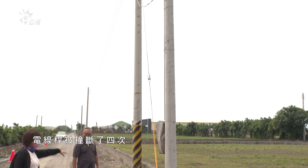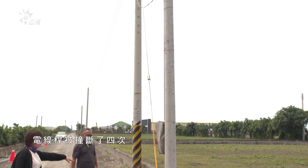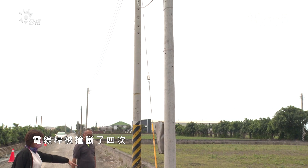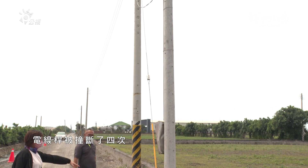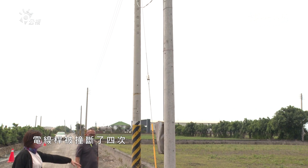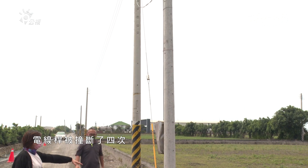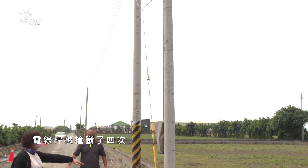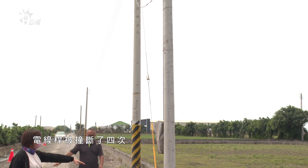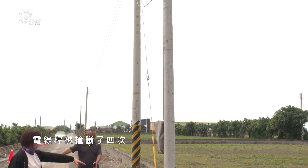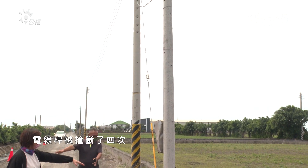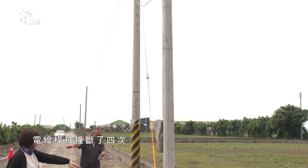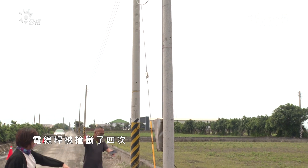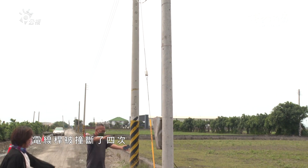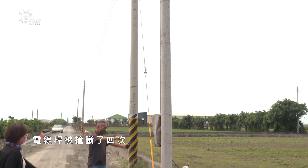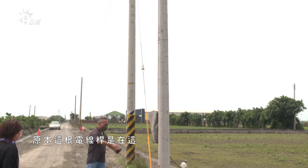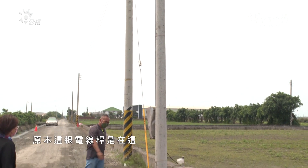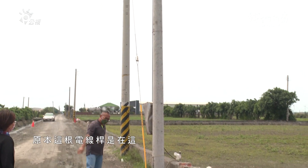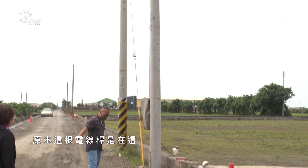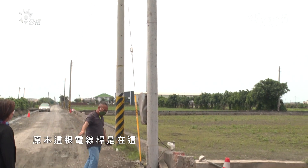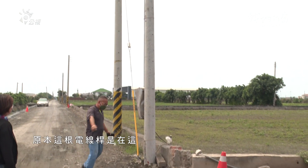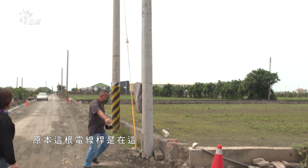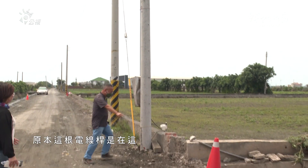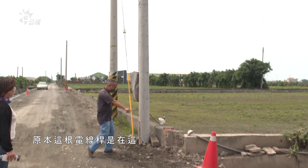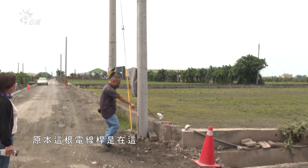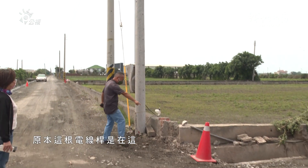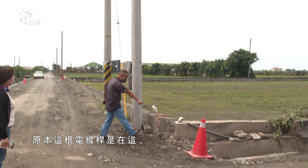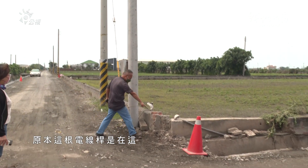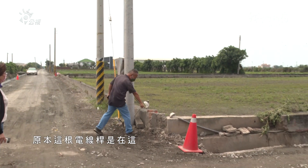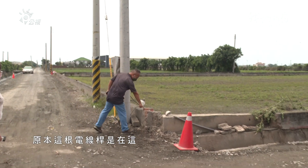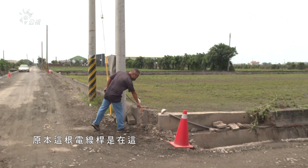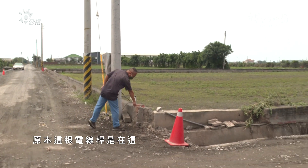被撞断了四处。 哦，伊原厝这个电力条是一只，